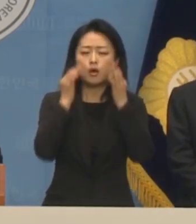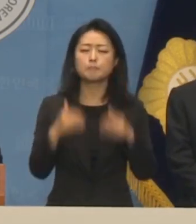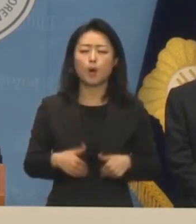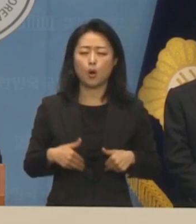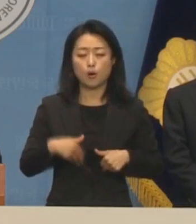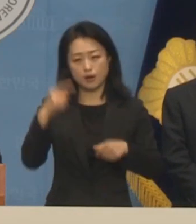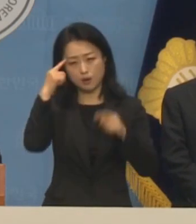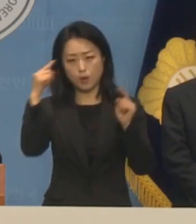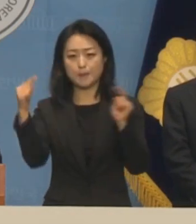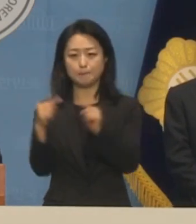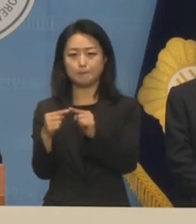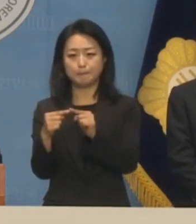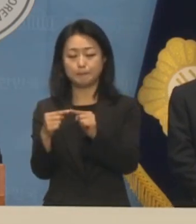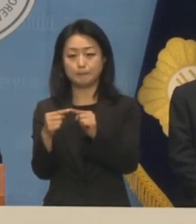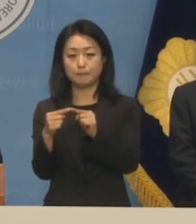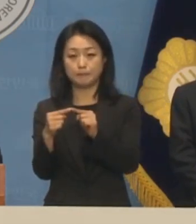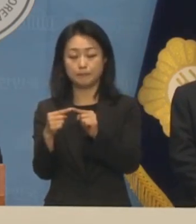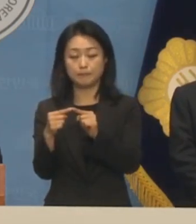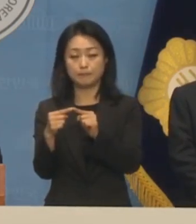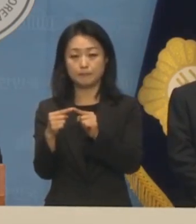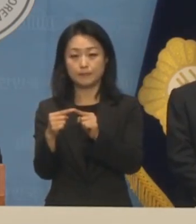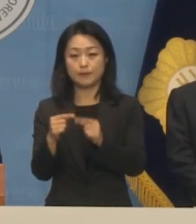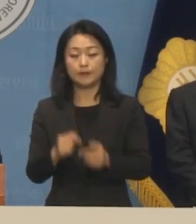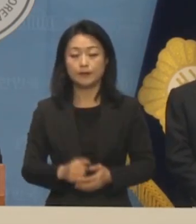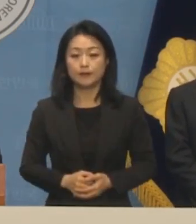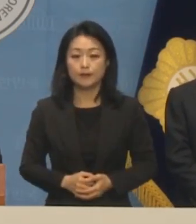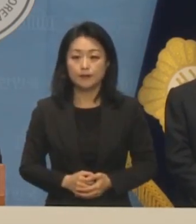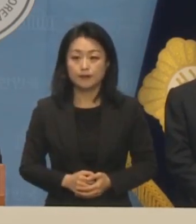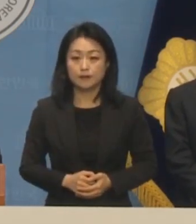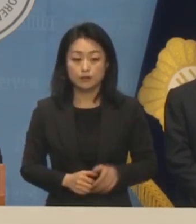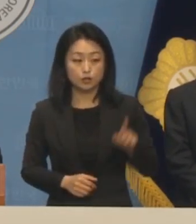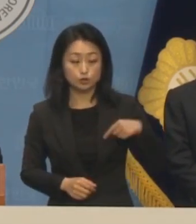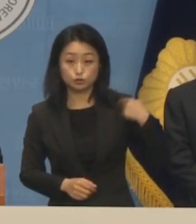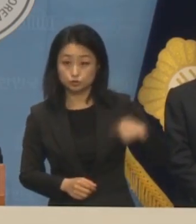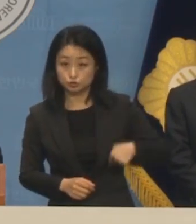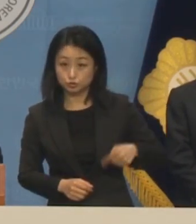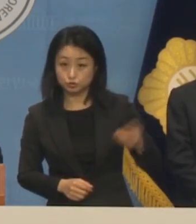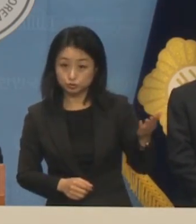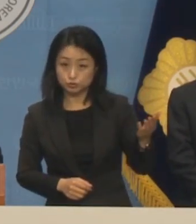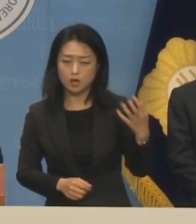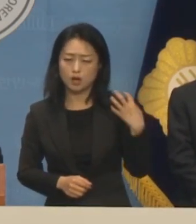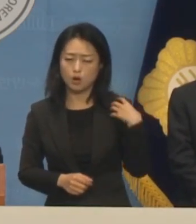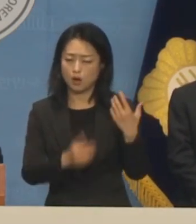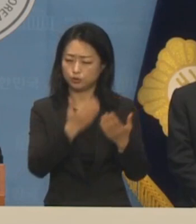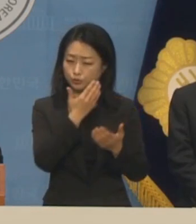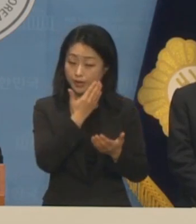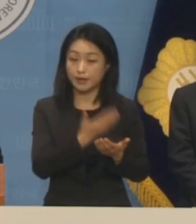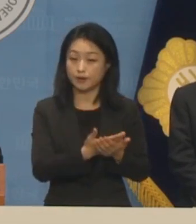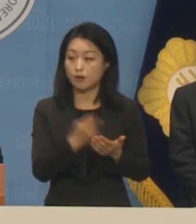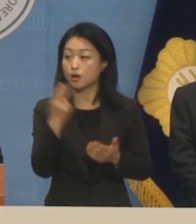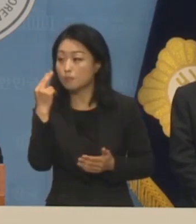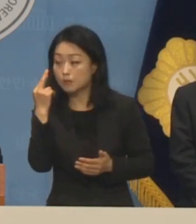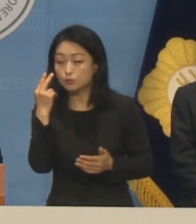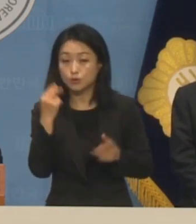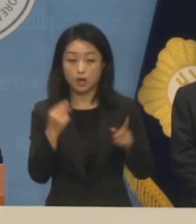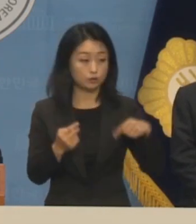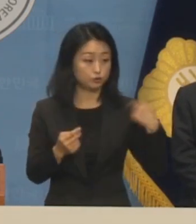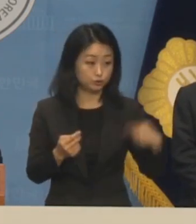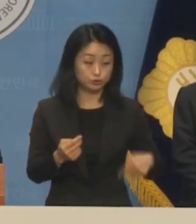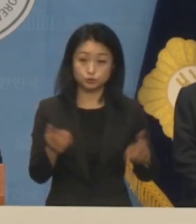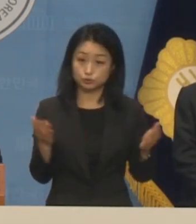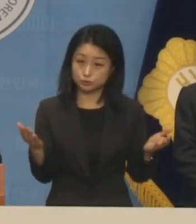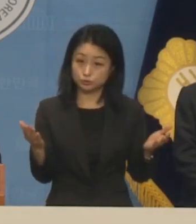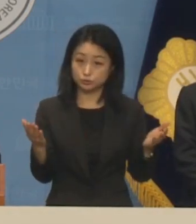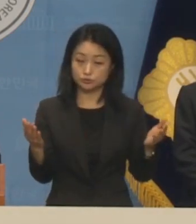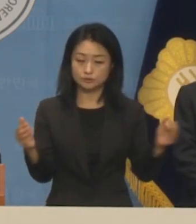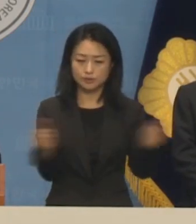공감대를 이루었습니다. 특히 중국의 역할이 중요한데 미국과 중국이 지금과 같은